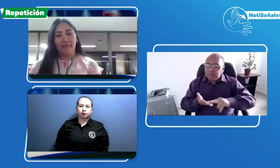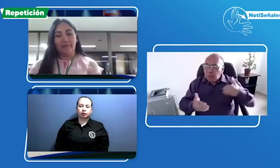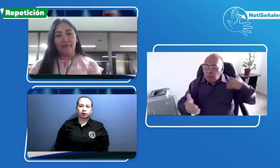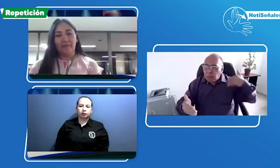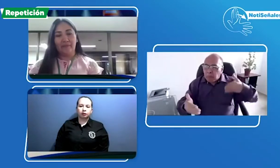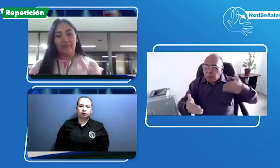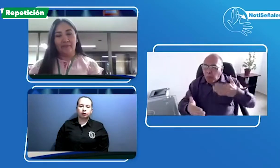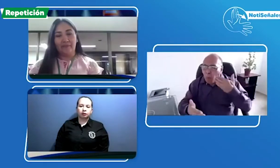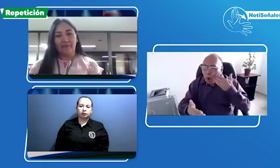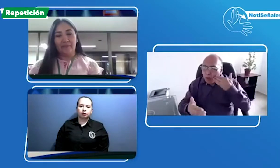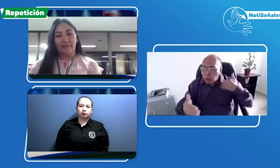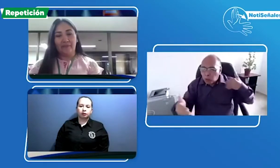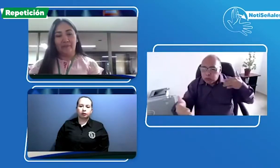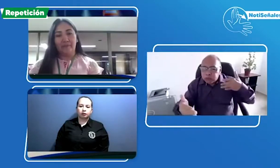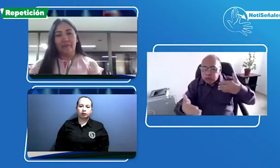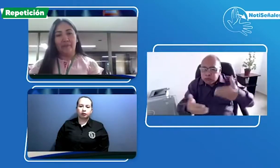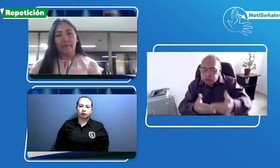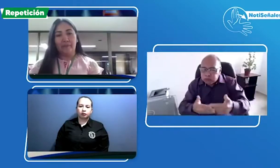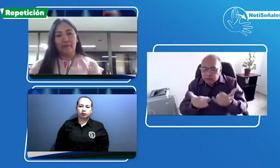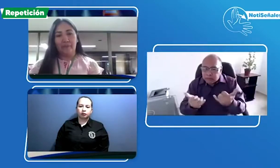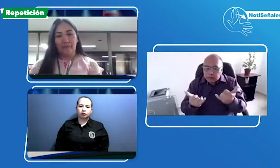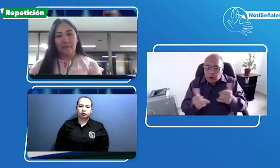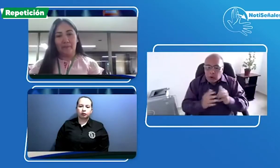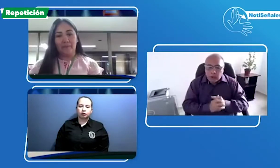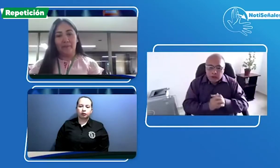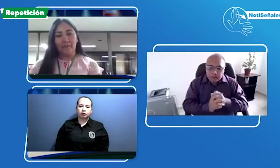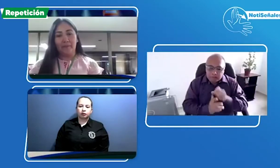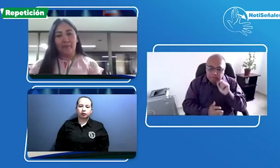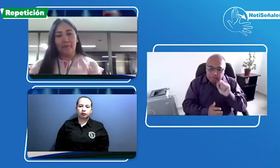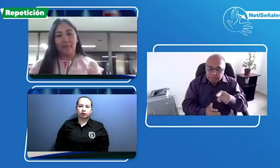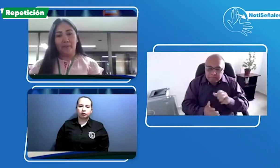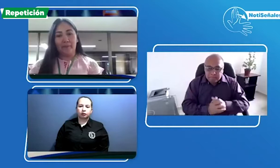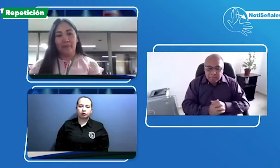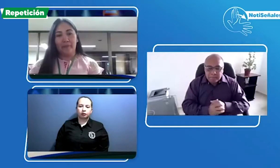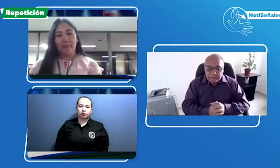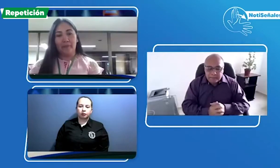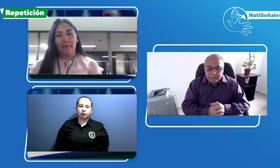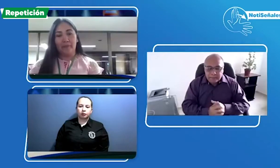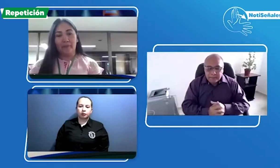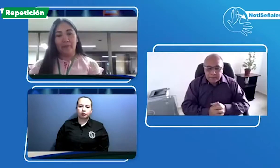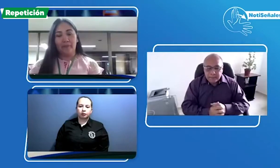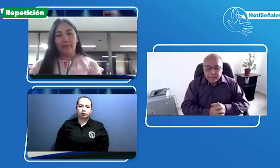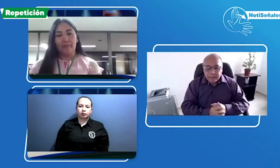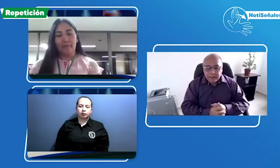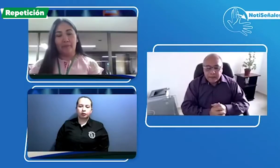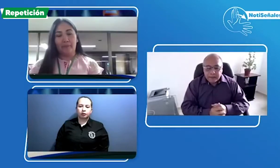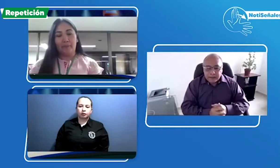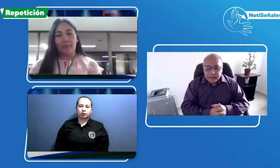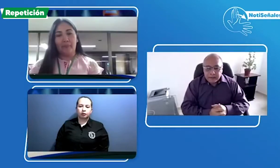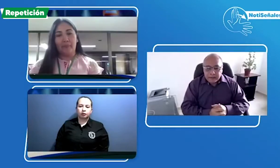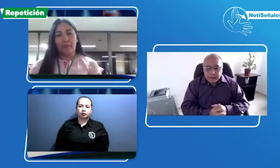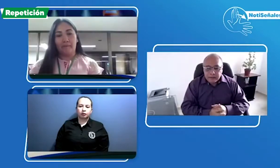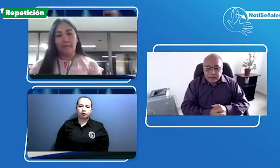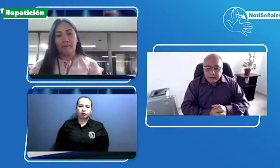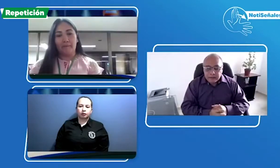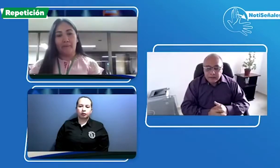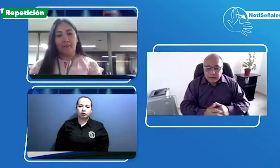cómo surge la idea desde la gobernación de contar con el servicio de interpretación y desde cuándo cuentan con el servicio.